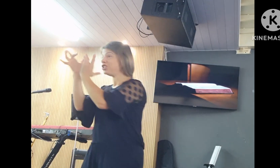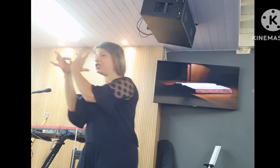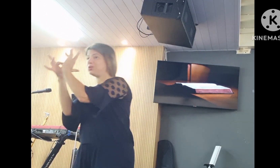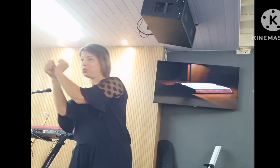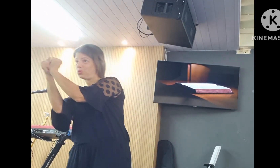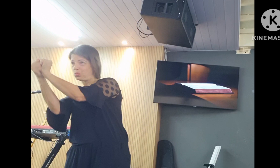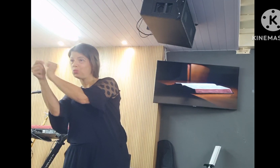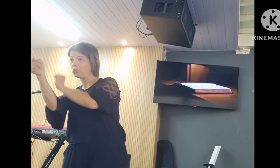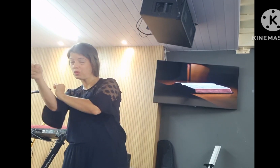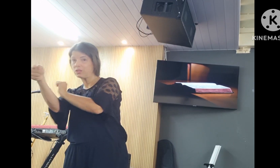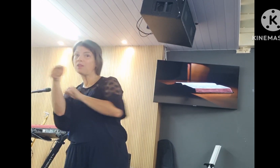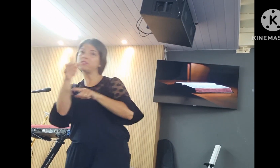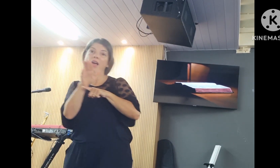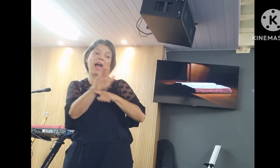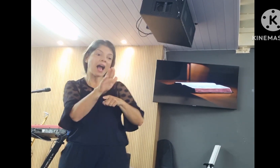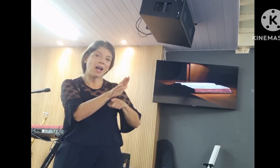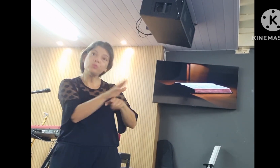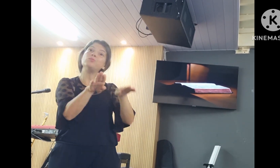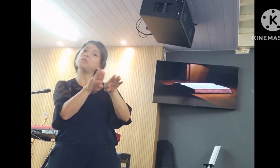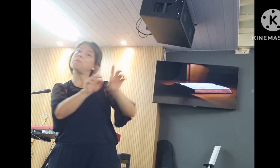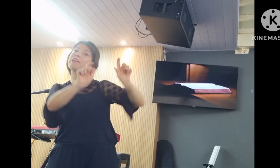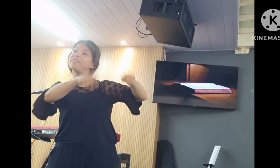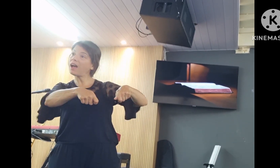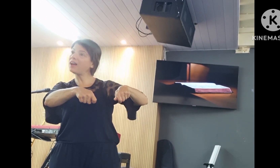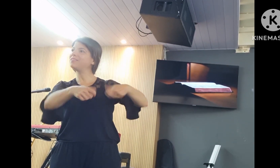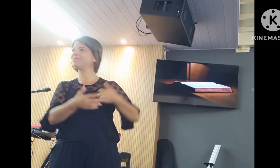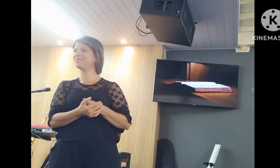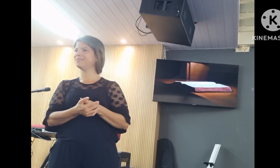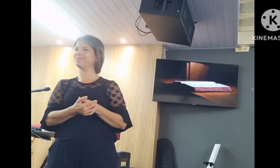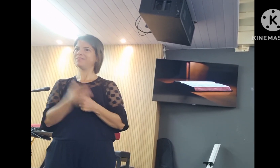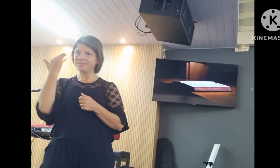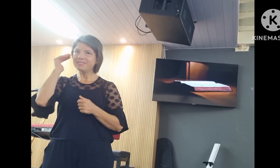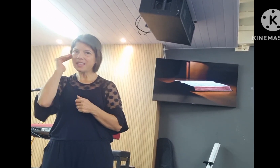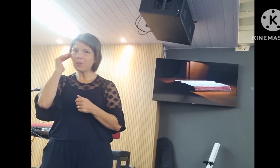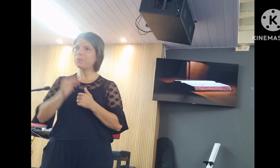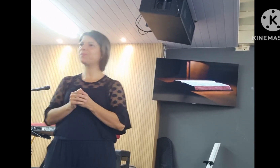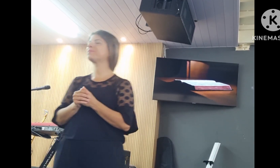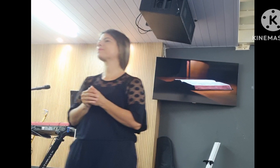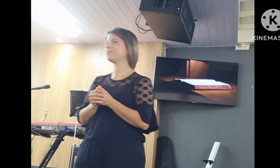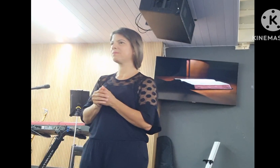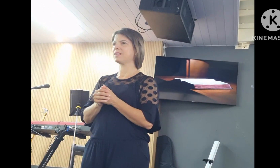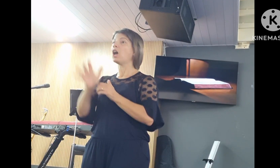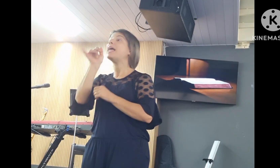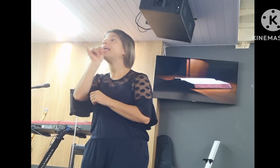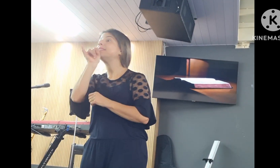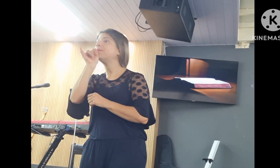mas você quer fazer aquilo que agrada a ele. Ah, é